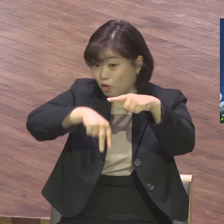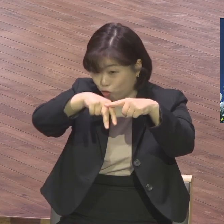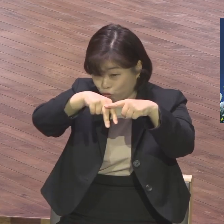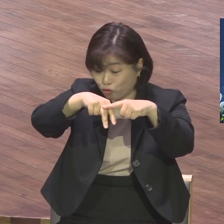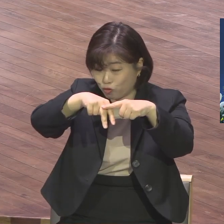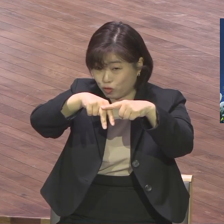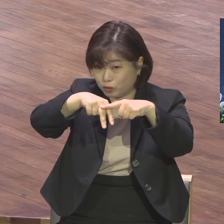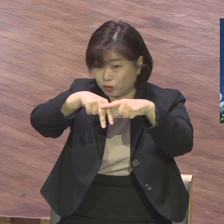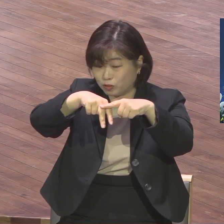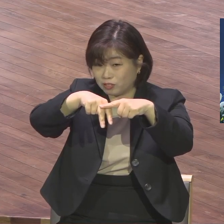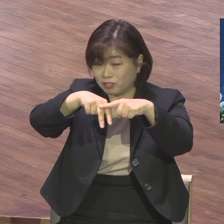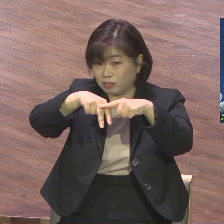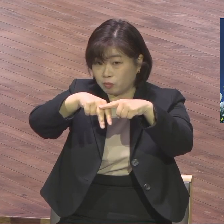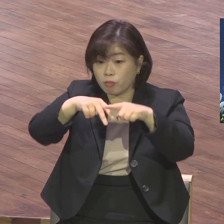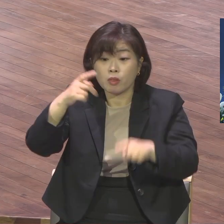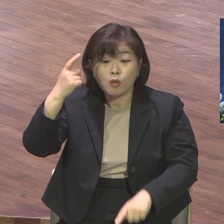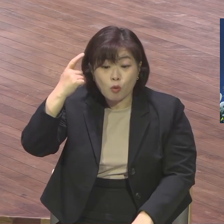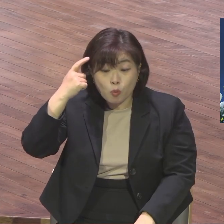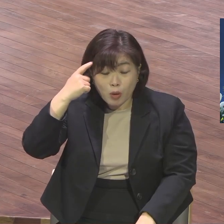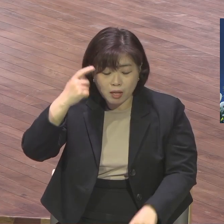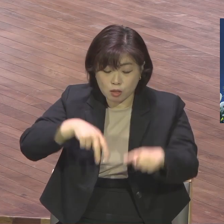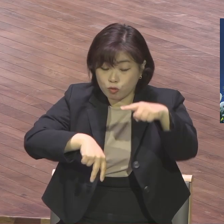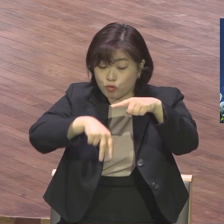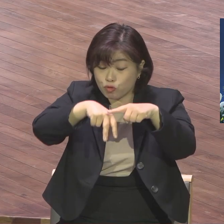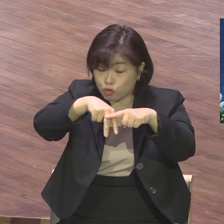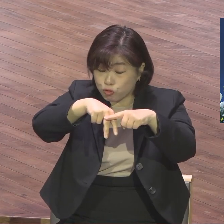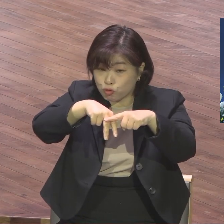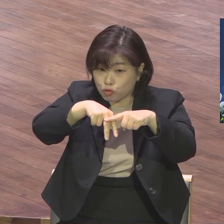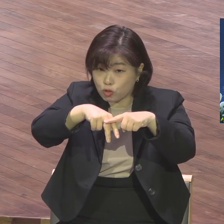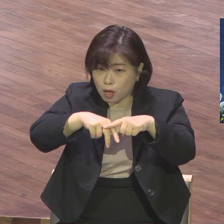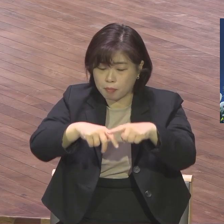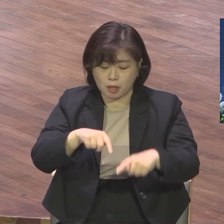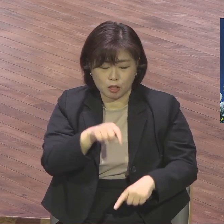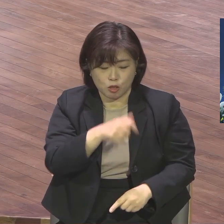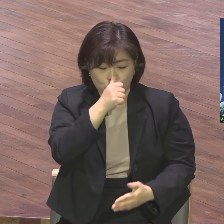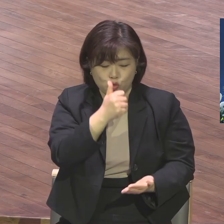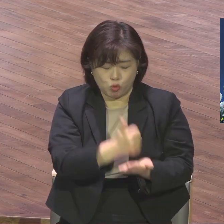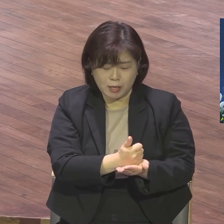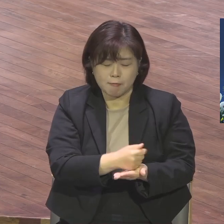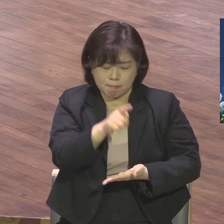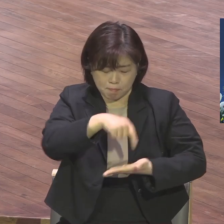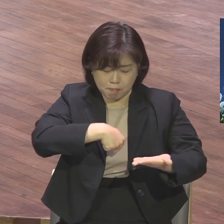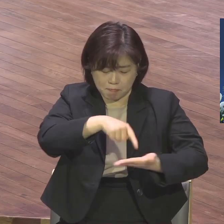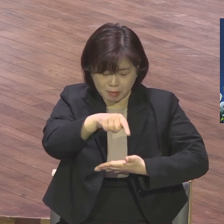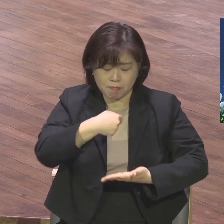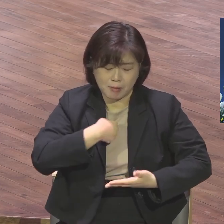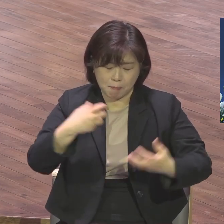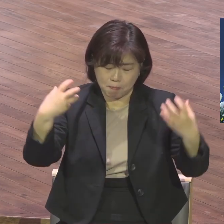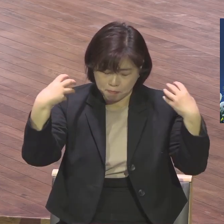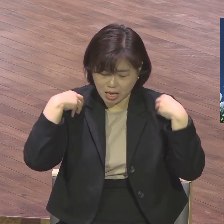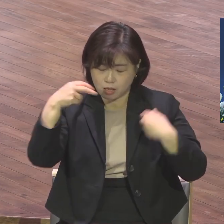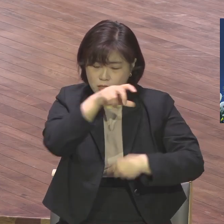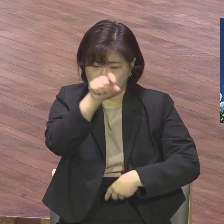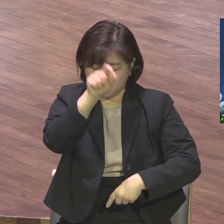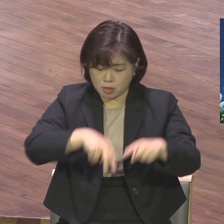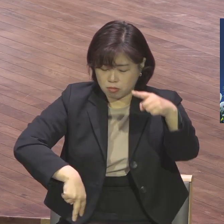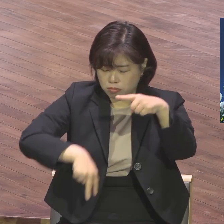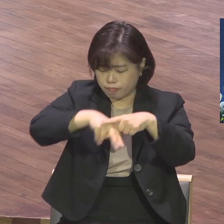죄의 대가는 피예요. 보혈이에요. 이 피예요. 생명을 바쳐야 생명이